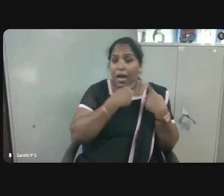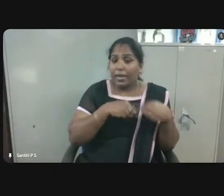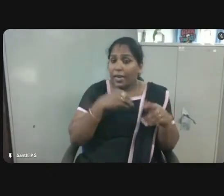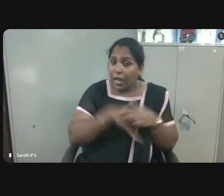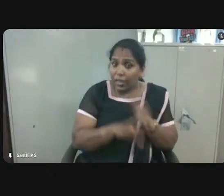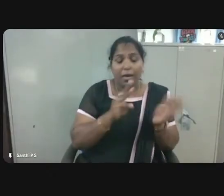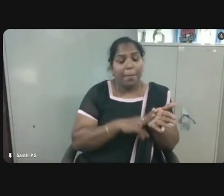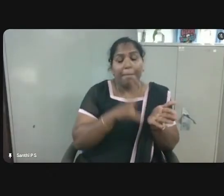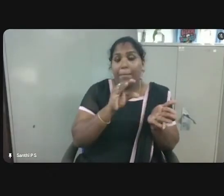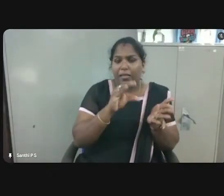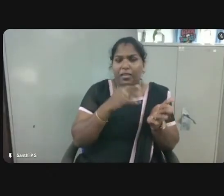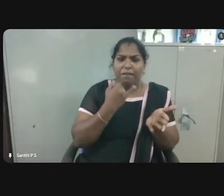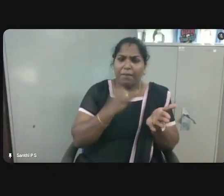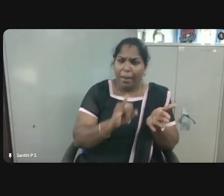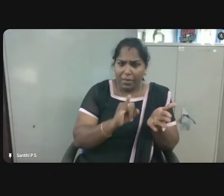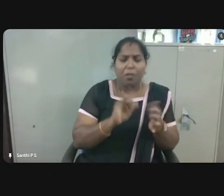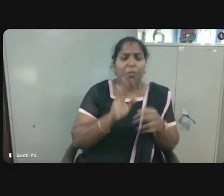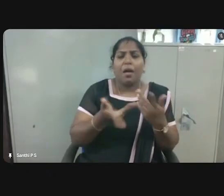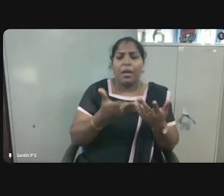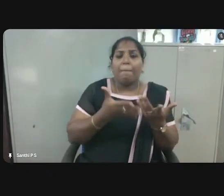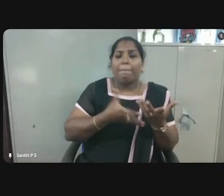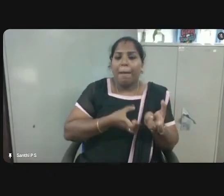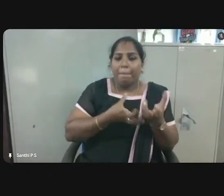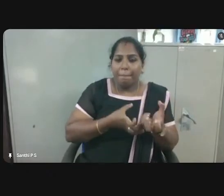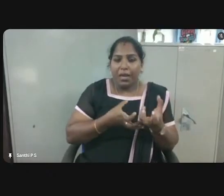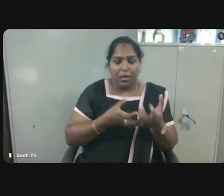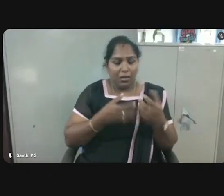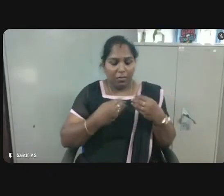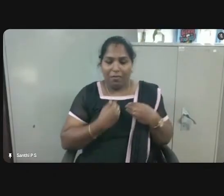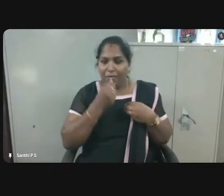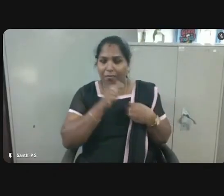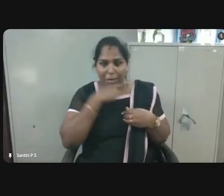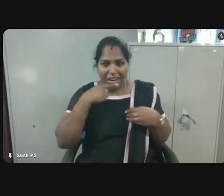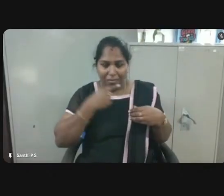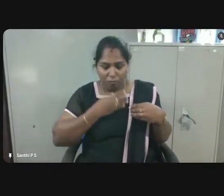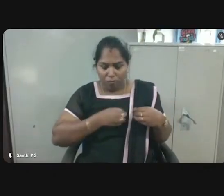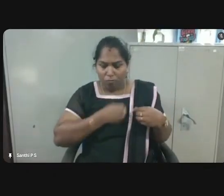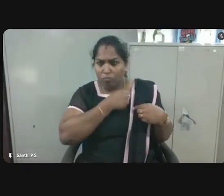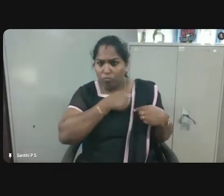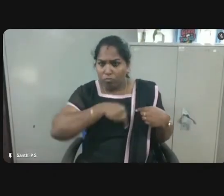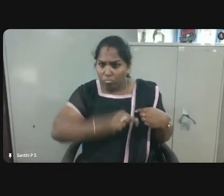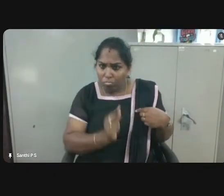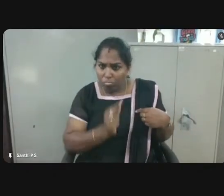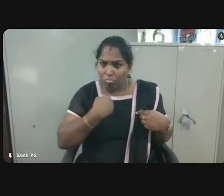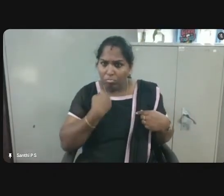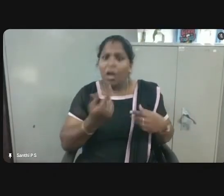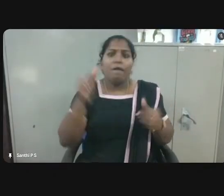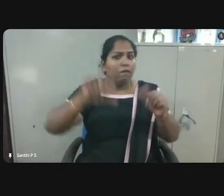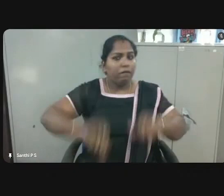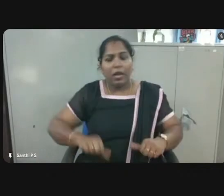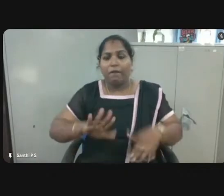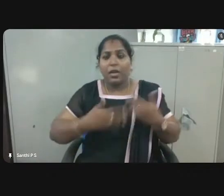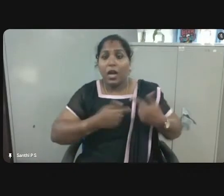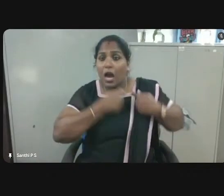ഹാർട്ടിന്റെ പമ്പിങ് കുറയാൻ തുടങ്ങും. ഹാർട്ടിന്റെ പമ്പിങ് കുറയാൻ തുടങ്ങുമ്പോൾ ഇവരുടെ ശ്വാസമുട്ട് കൂടാൻ തുടങ്ങും. കാരണം ഹാർട്ട് പമ്പ്